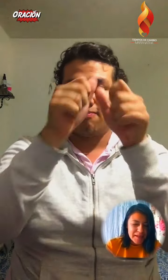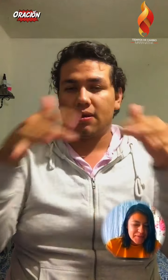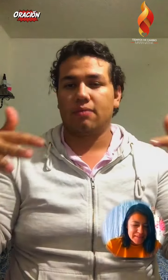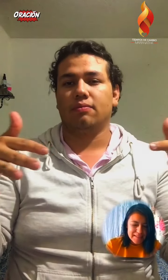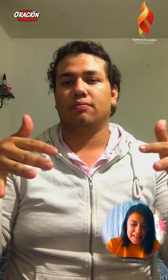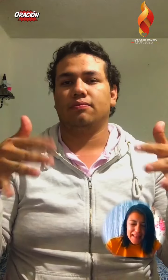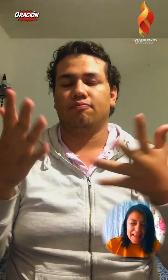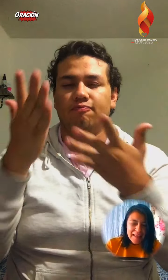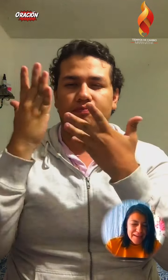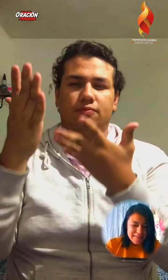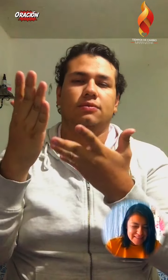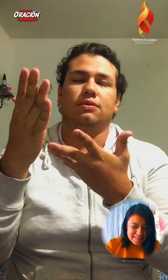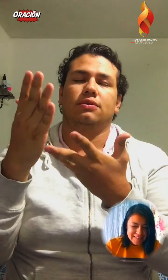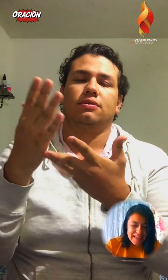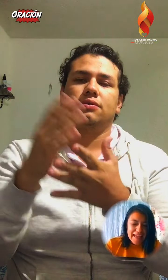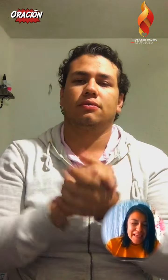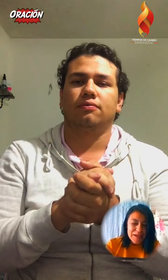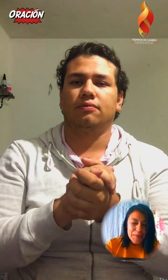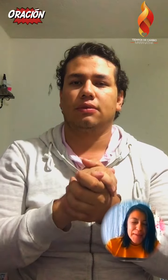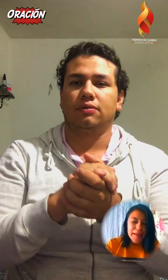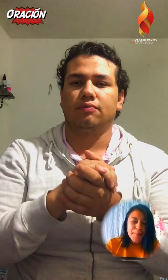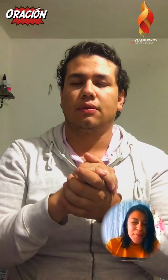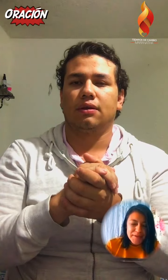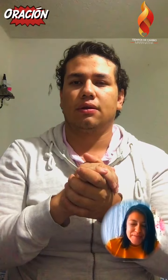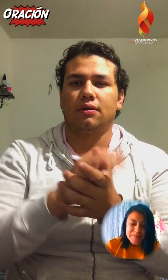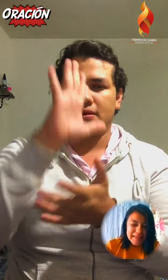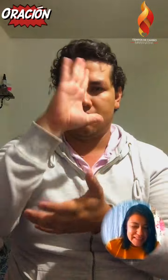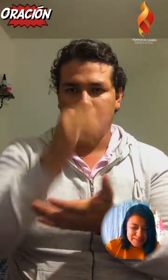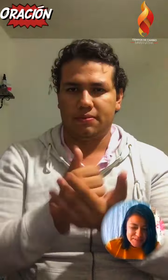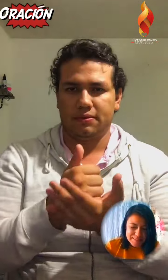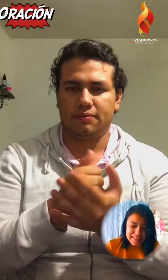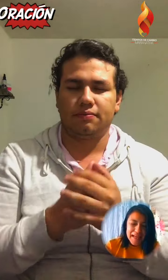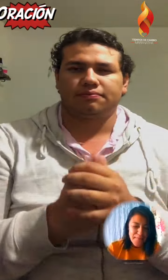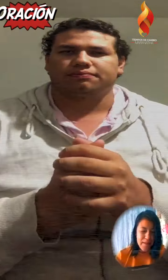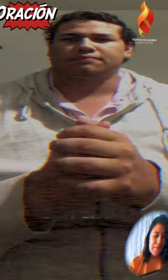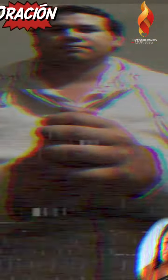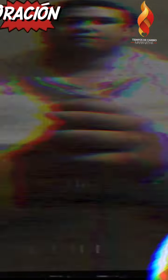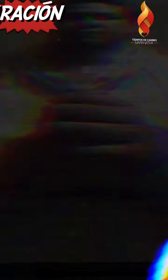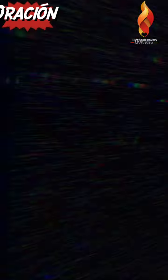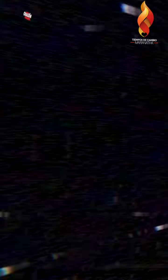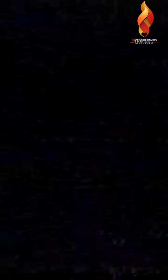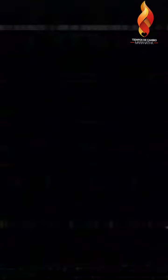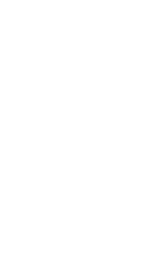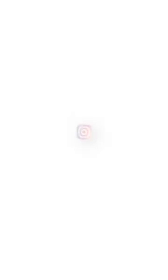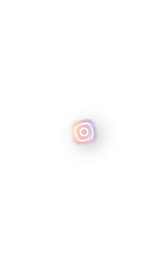gloria y la honra, la alabanza. En el nombre poderoso de Jesús. Amén.